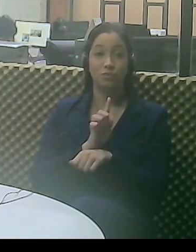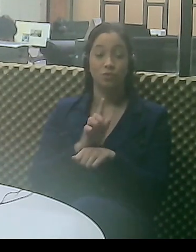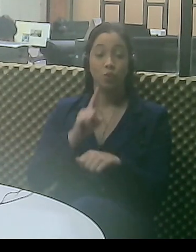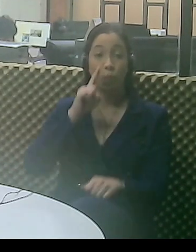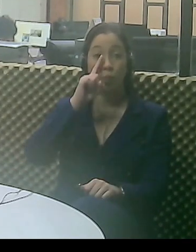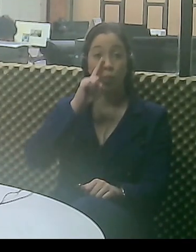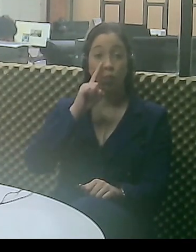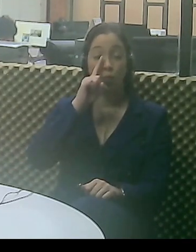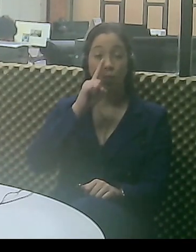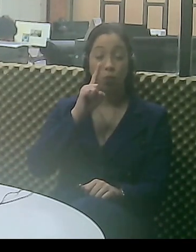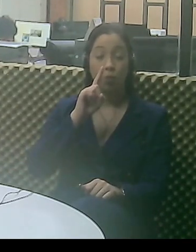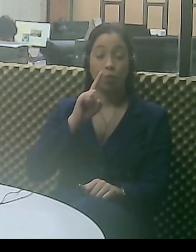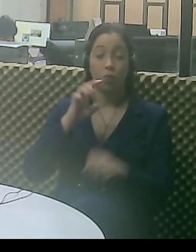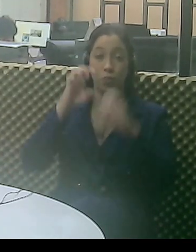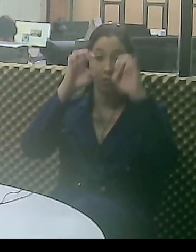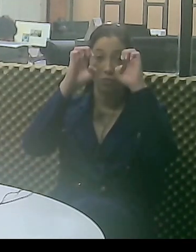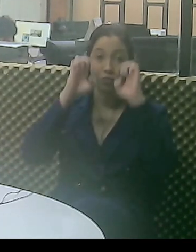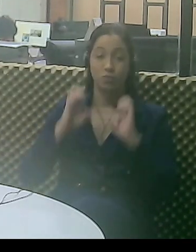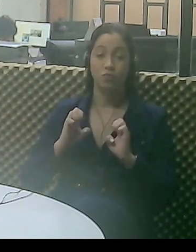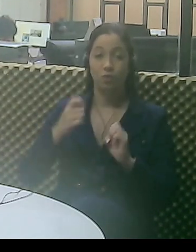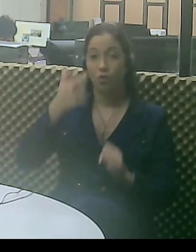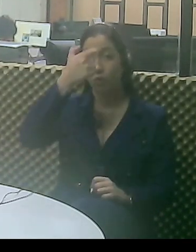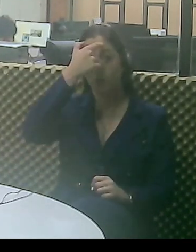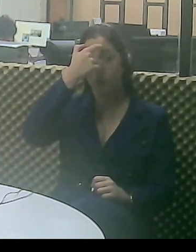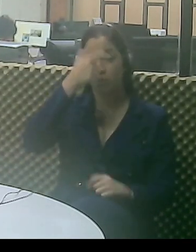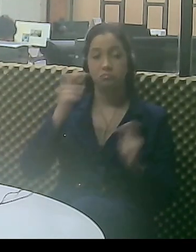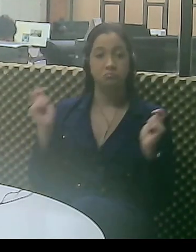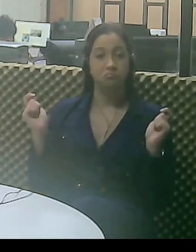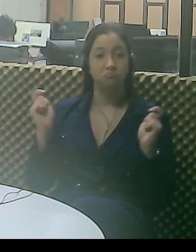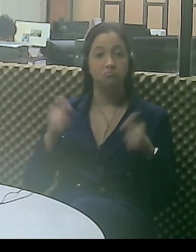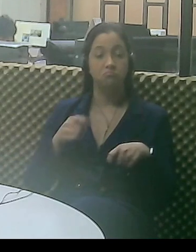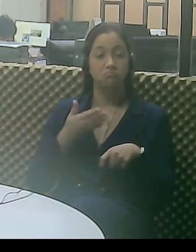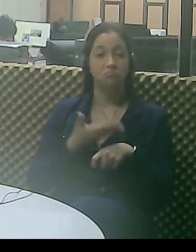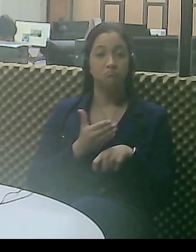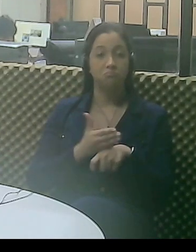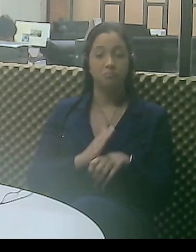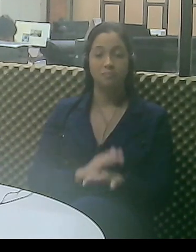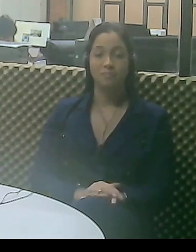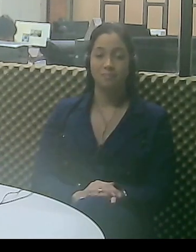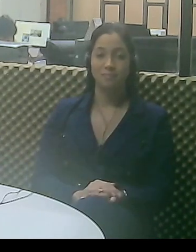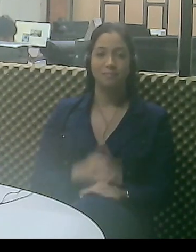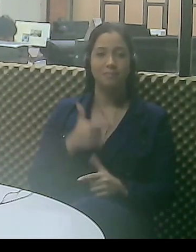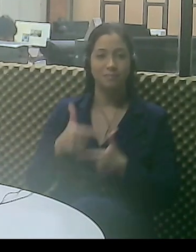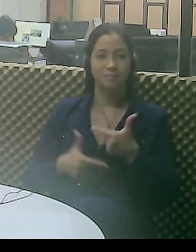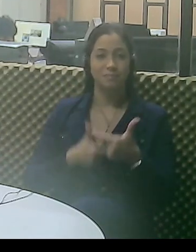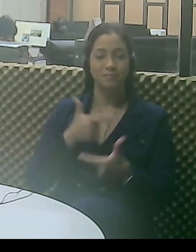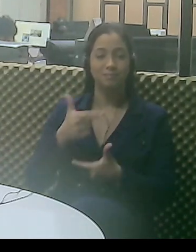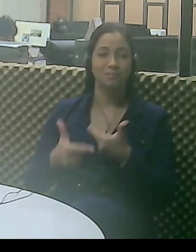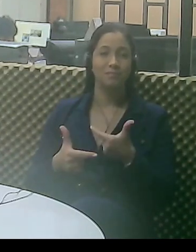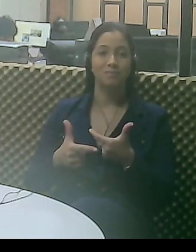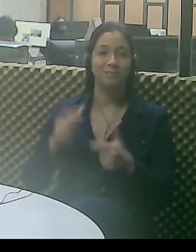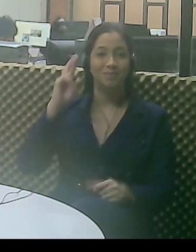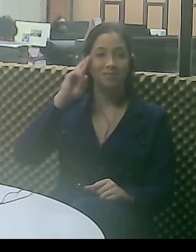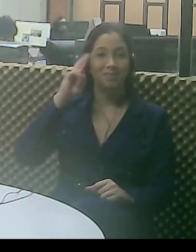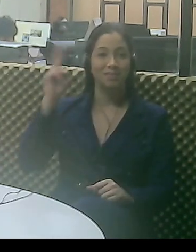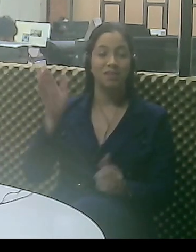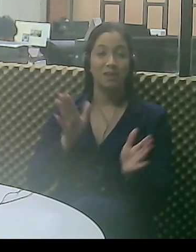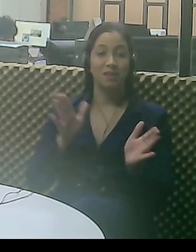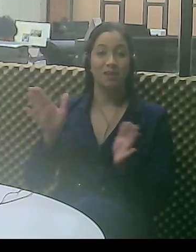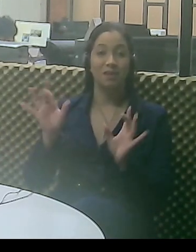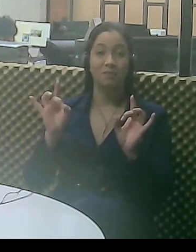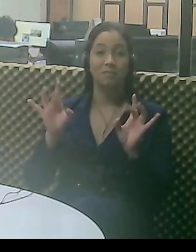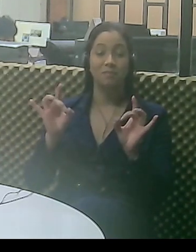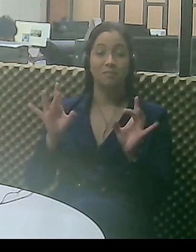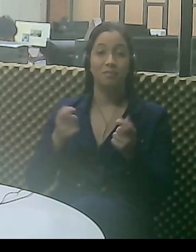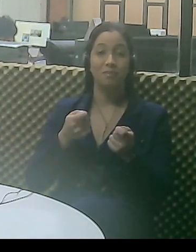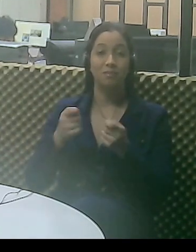de Riscos à Integridade, Conceitos e Possibilidades Práticas. O trabalho foi conduzido pela chefe da Assessoria Especial